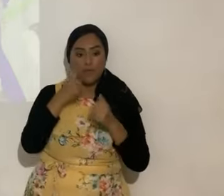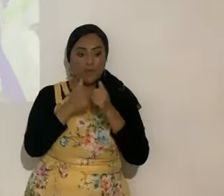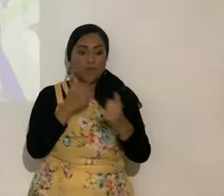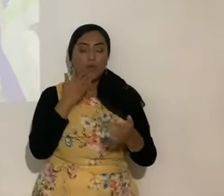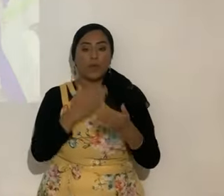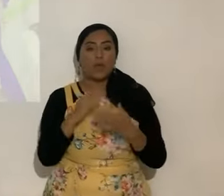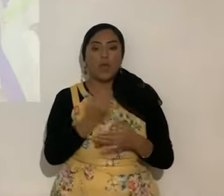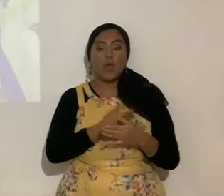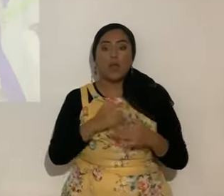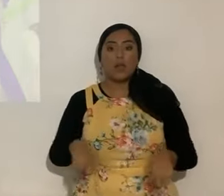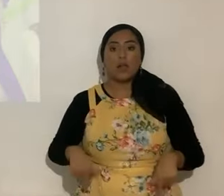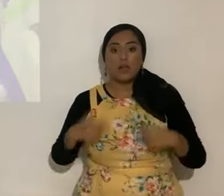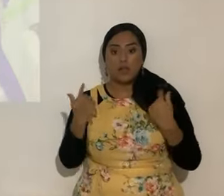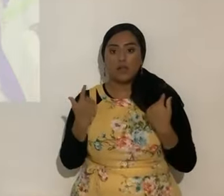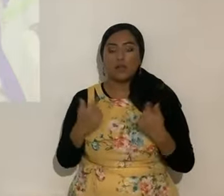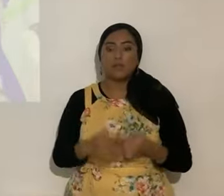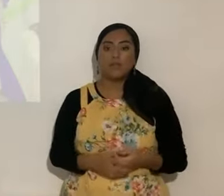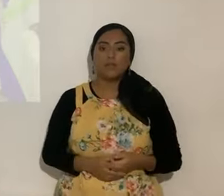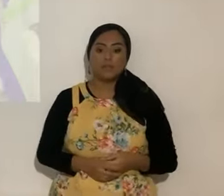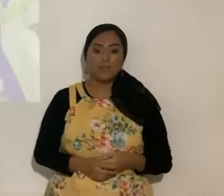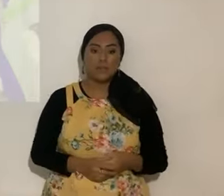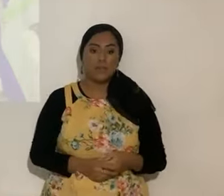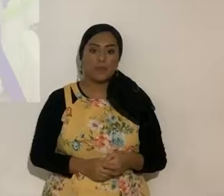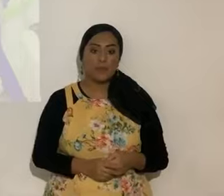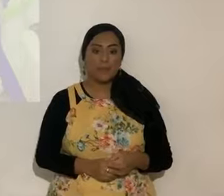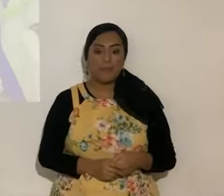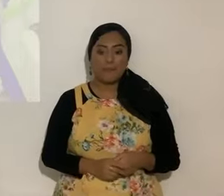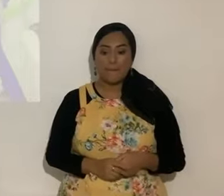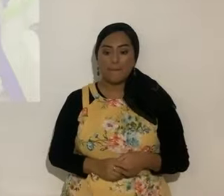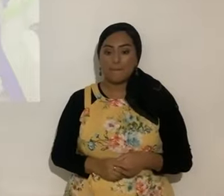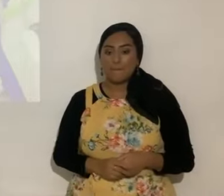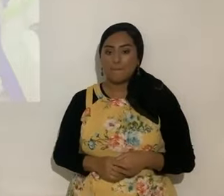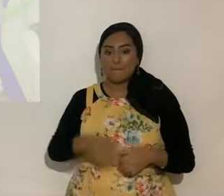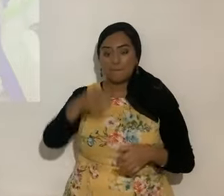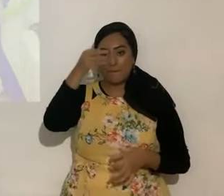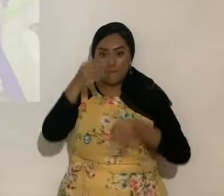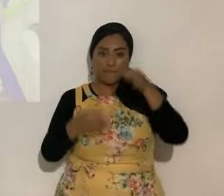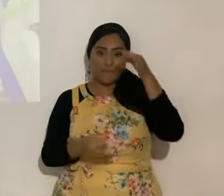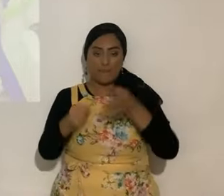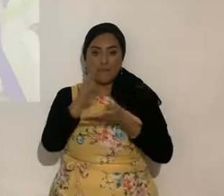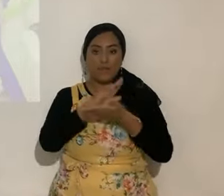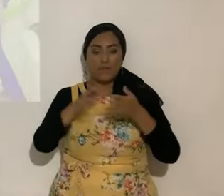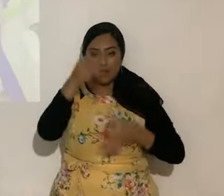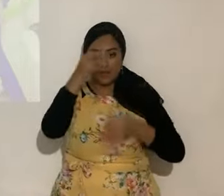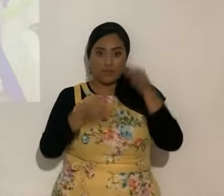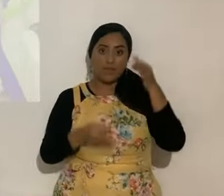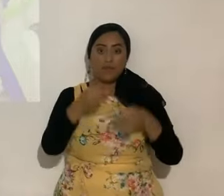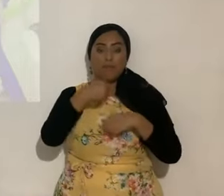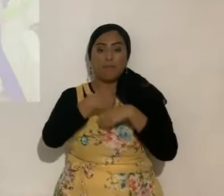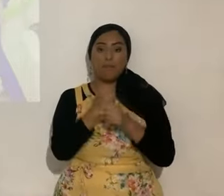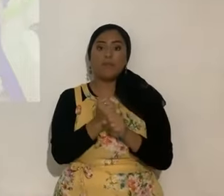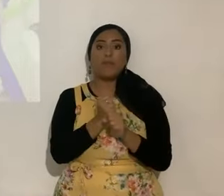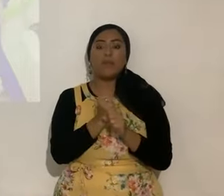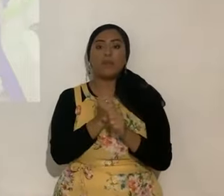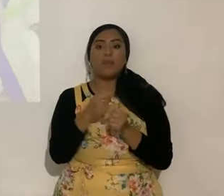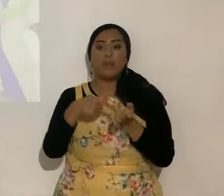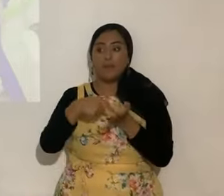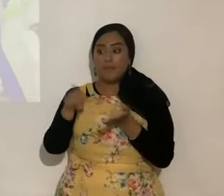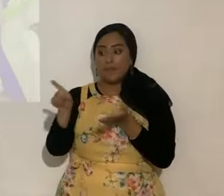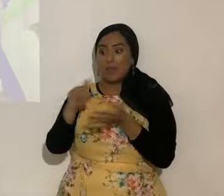vida. Por eso el eterno dice, tienes ahí la vida y la muerte delante. Entonces, la justicia divina hará que se pague